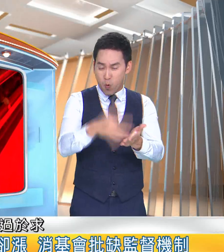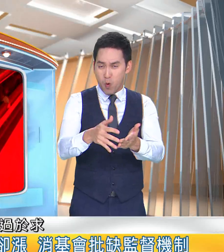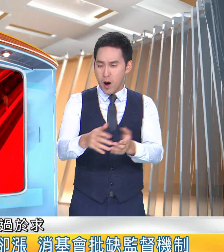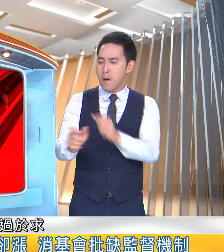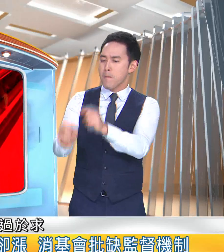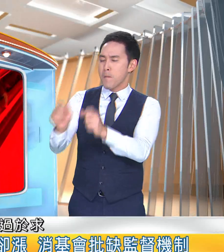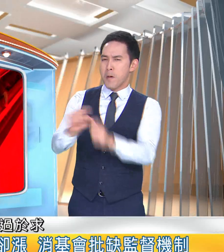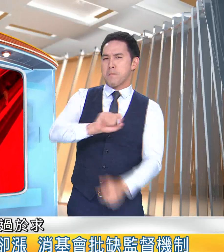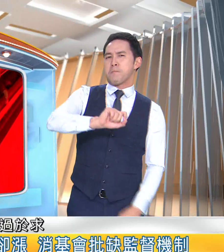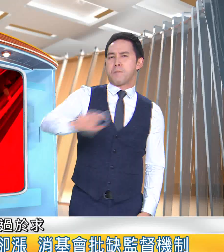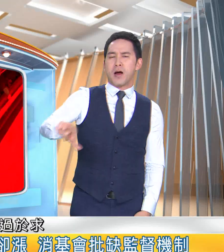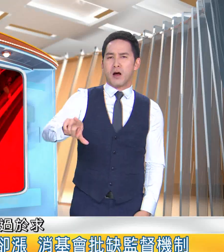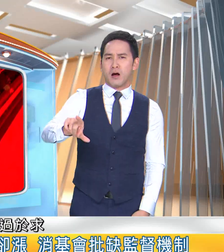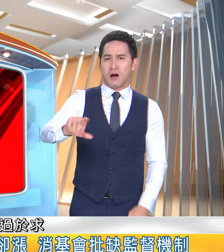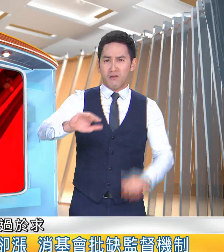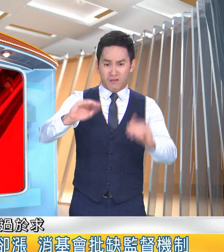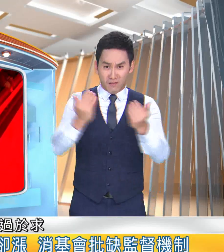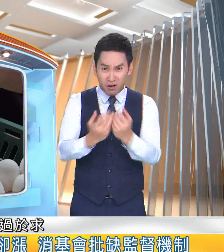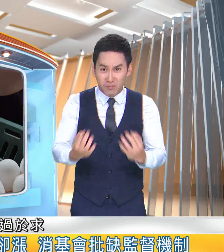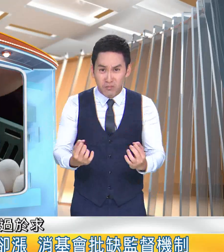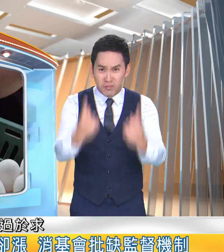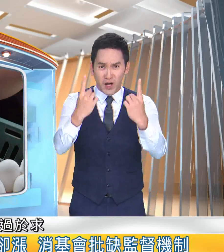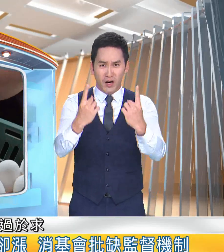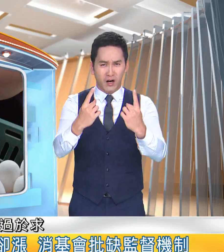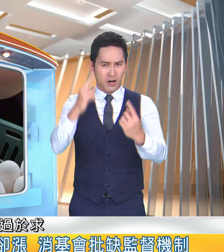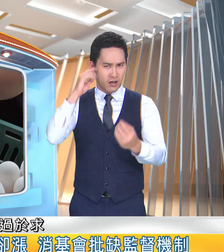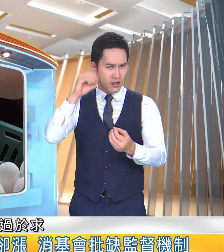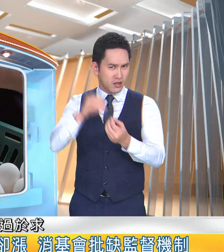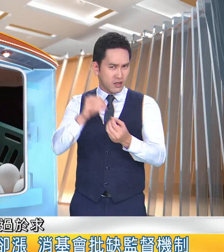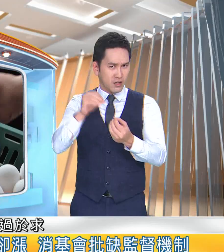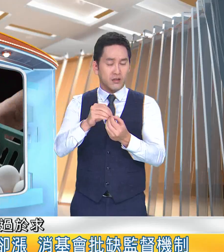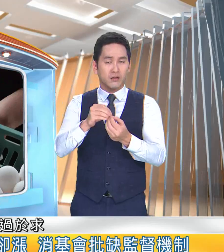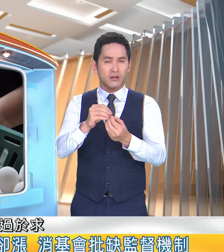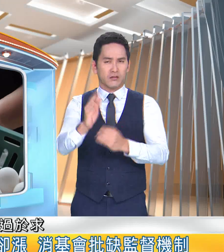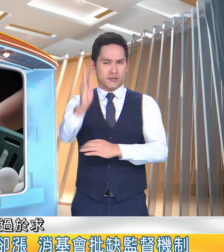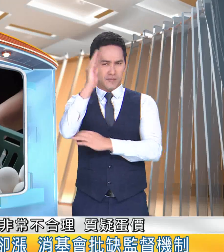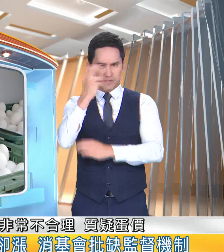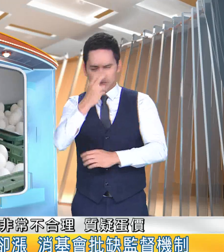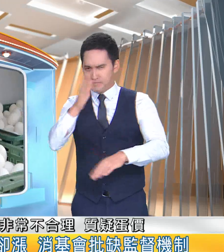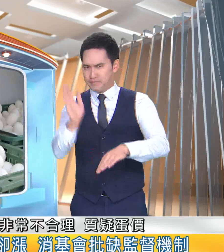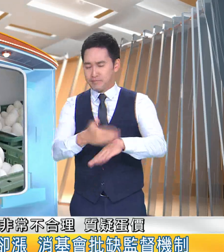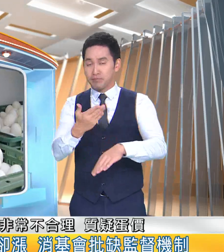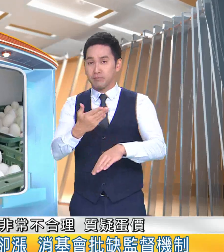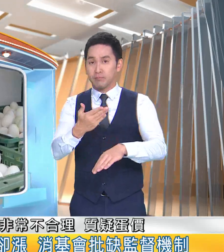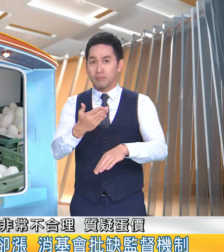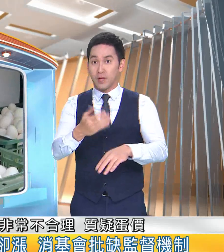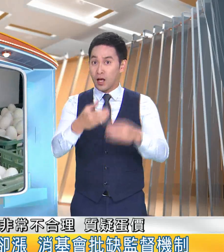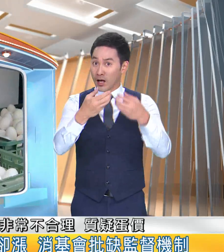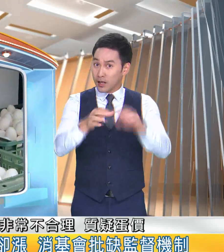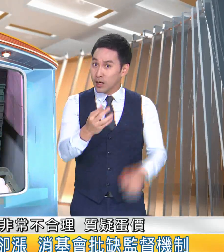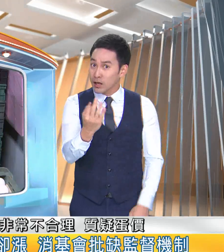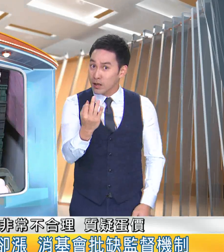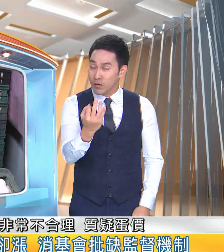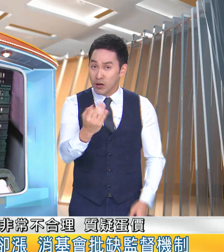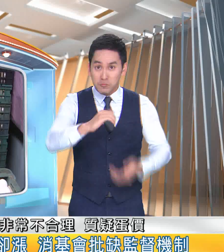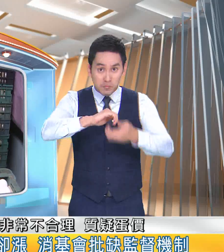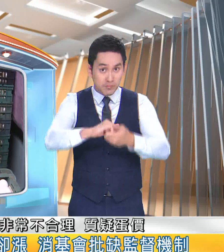近期国产鸡蛋已经是供过于求，蛋商还调涨价格，非常的不合